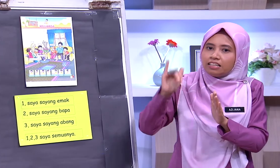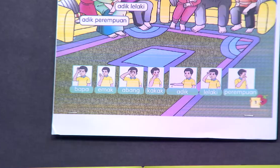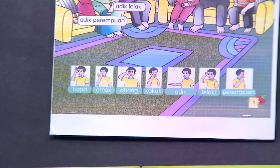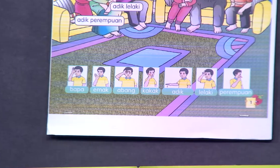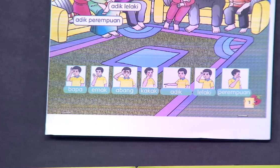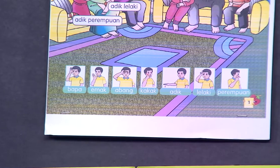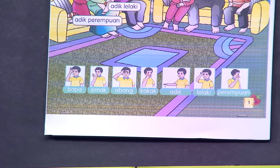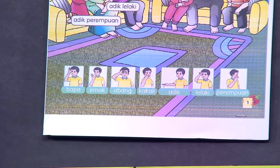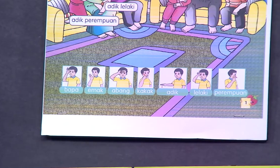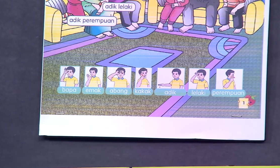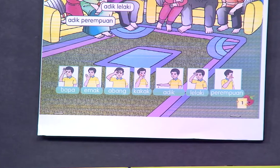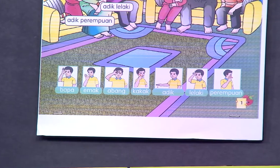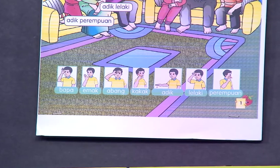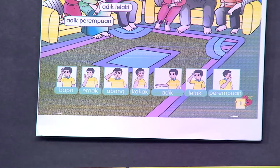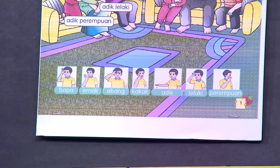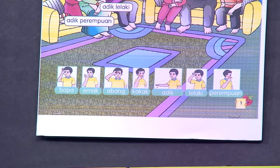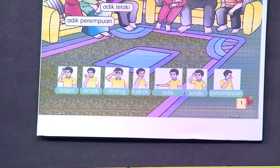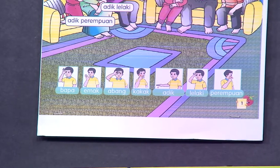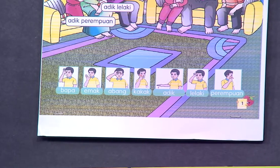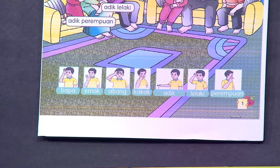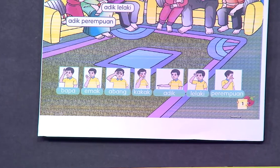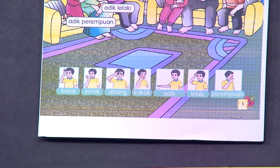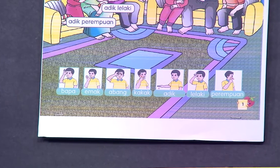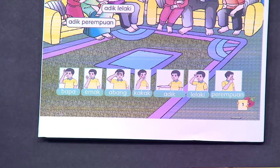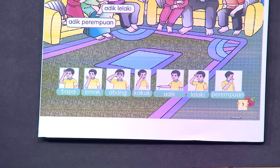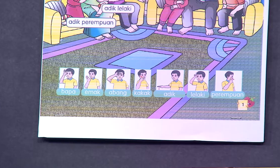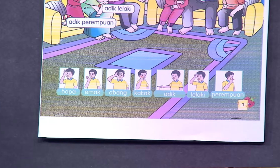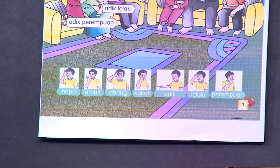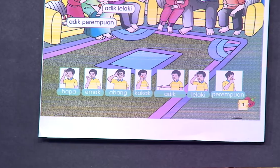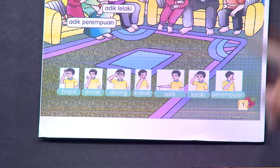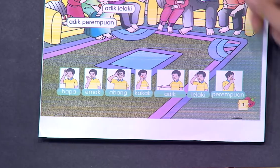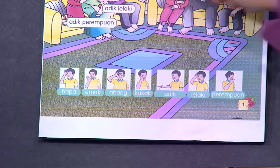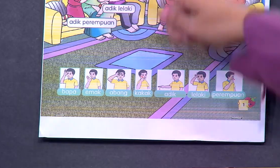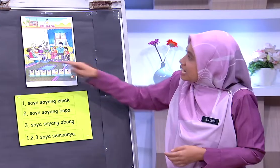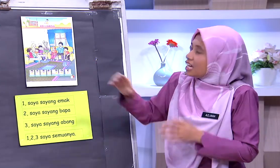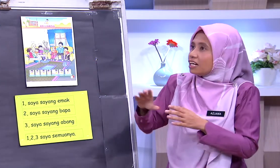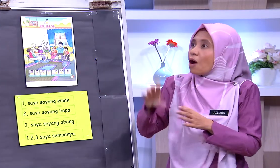yang Oppo yang lainpun bule-bule jalan kalau mau belajar Oke nih